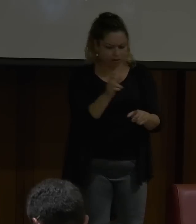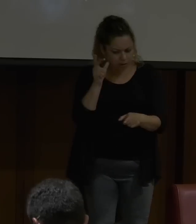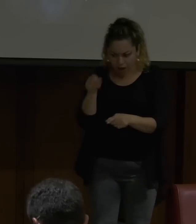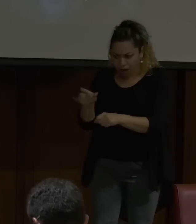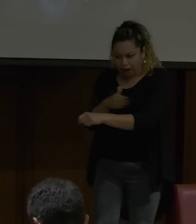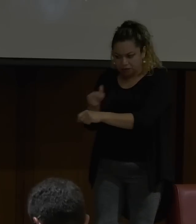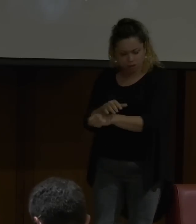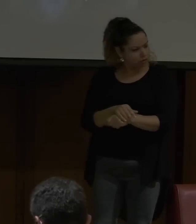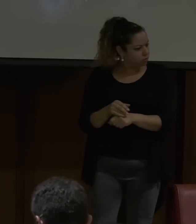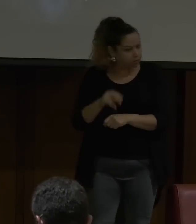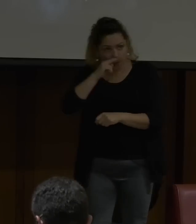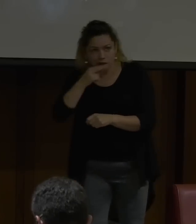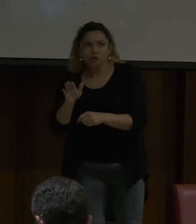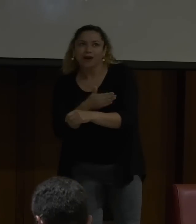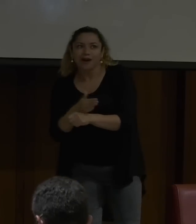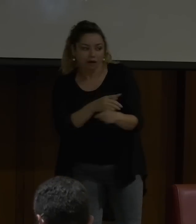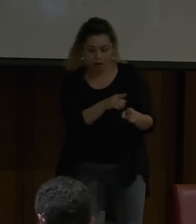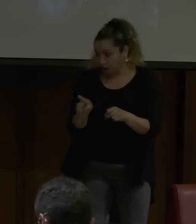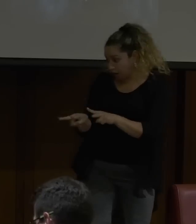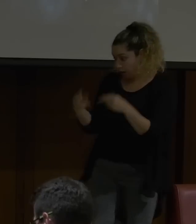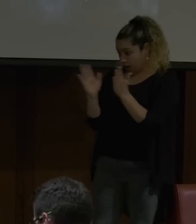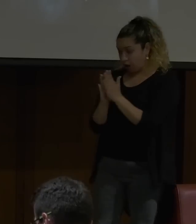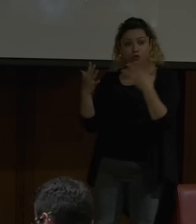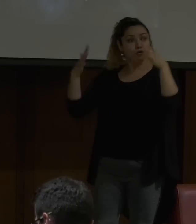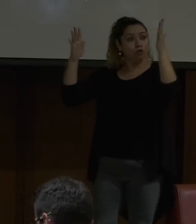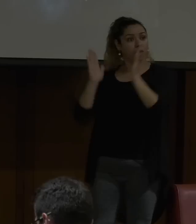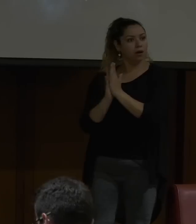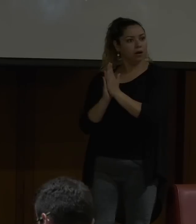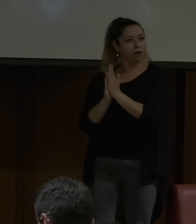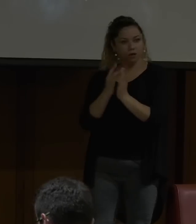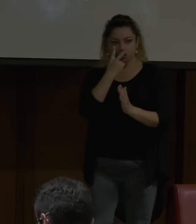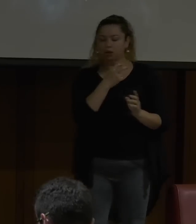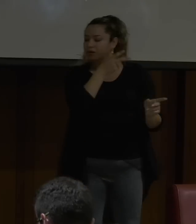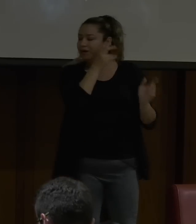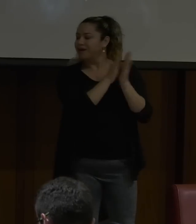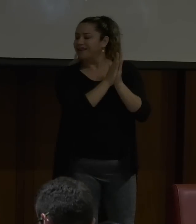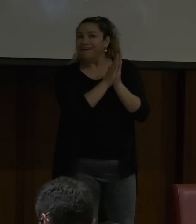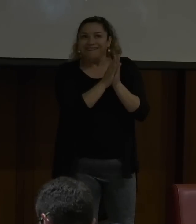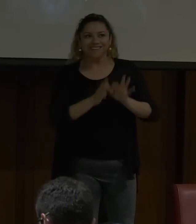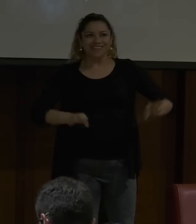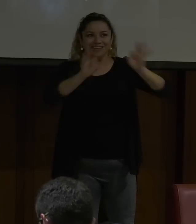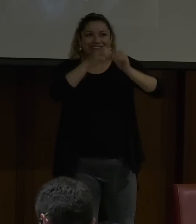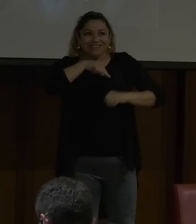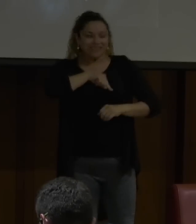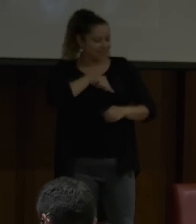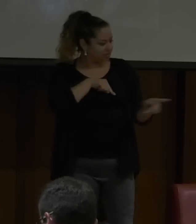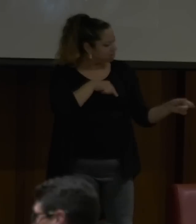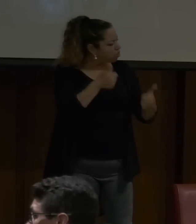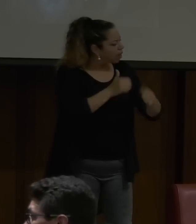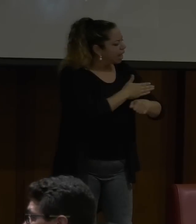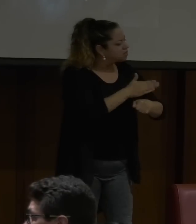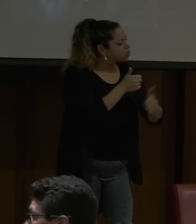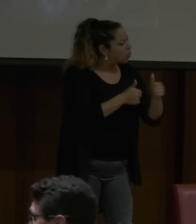lo elogian. ¿Cómo de importante pudo haber sido ese momento para ese niño, no? ¿Sabe cuál fue la ranchera? Allá en el Rancho